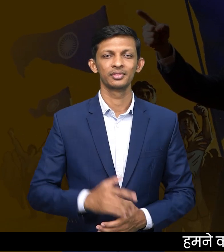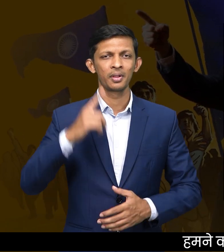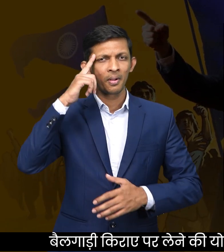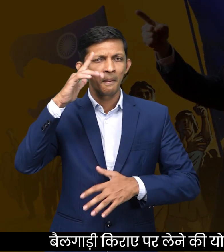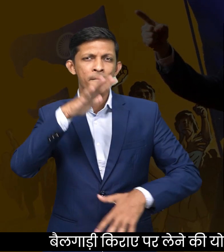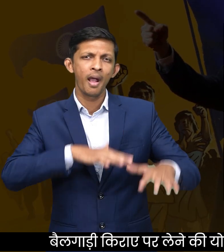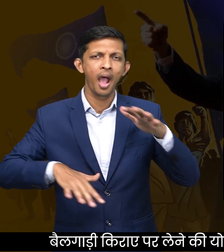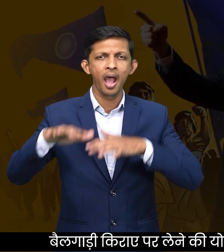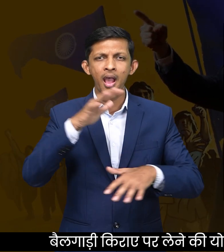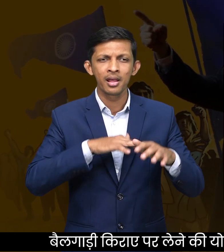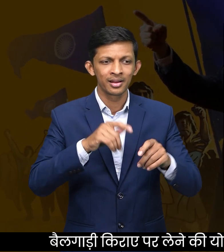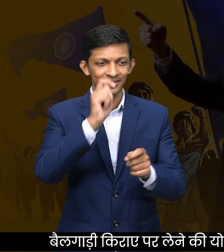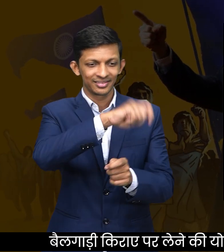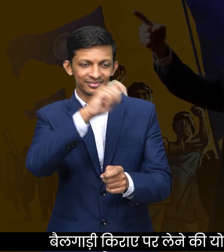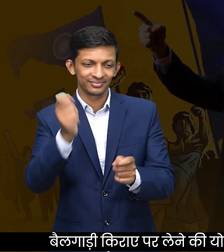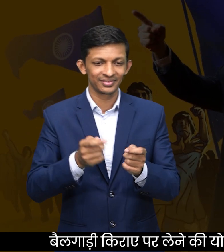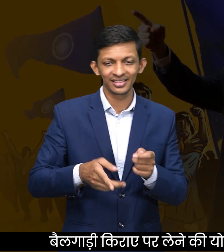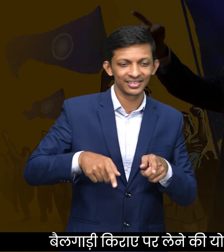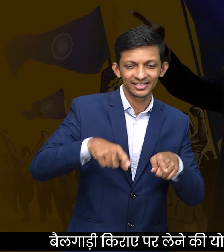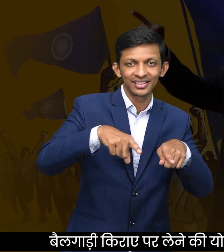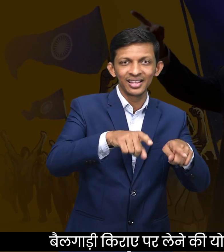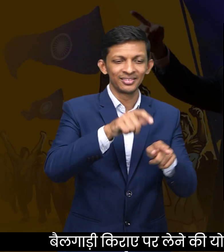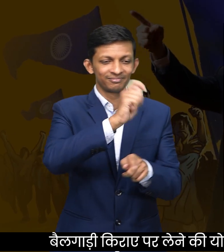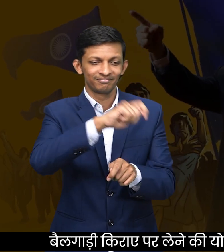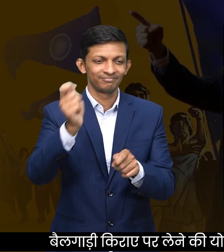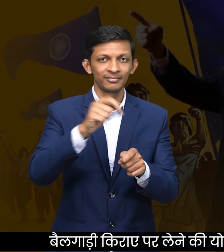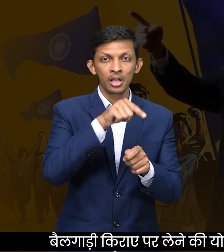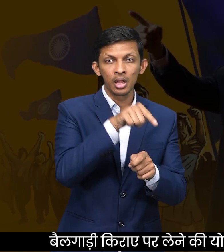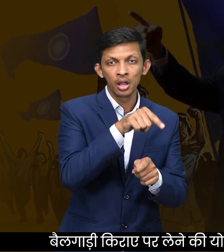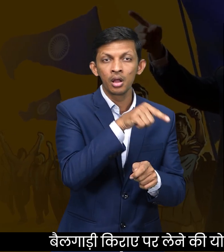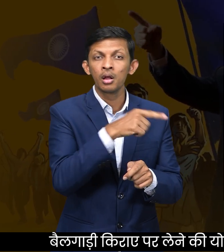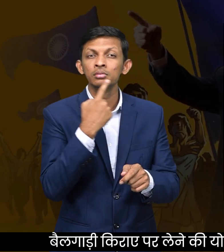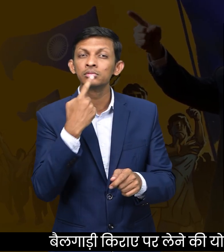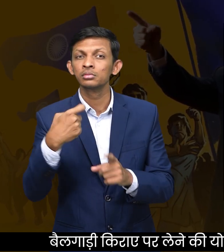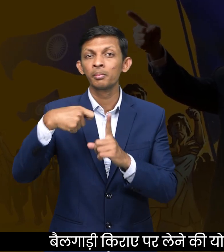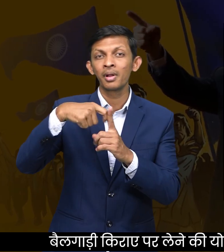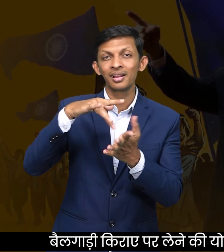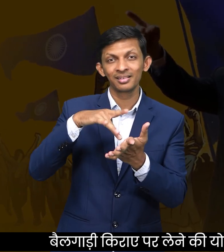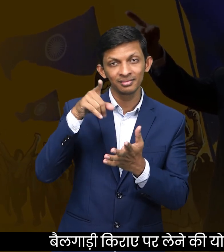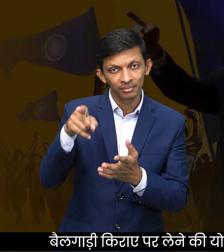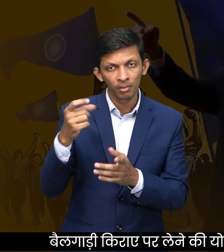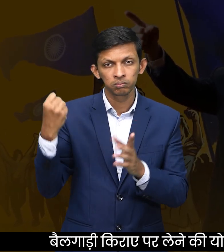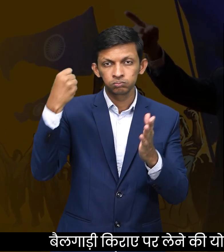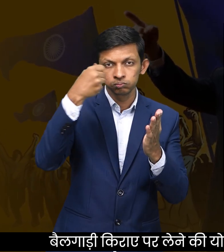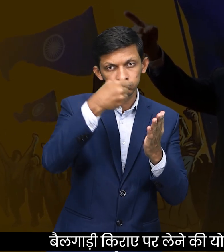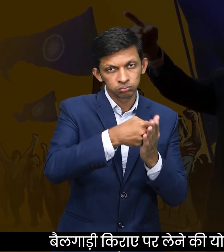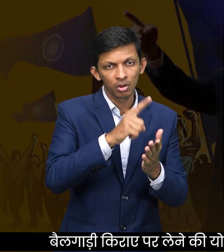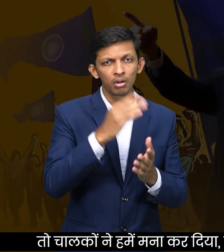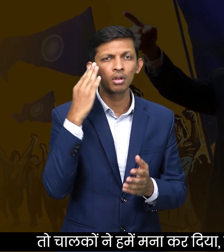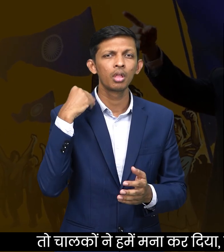एक बैलगाड़ी किराए पर लेने की योजना बनाई थी, लेकिन जब जाना कि हम महर हैं, तो